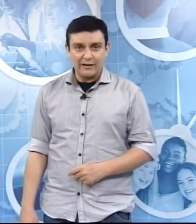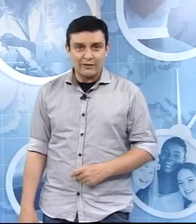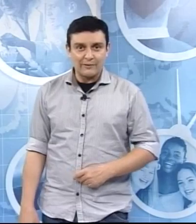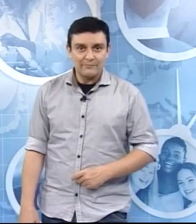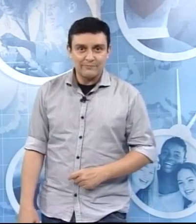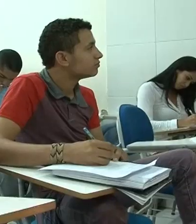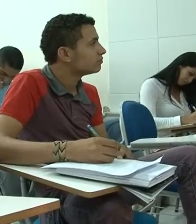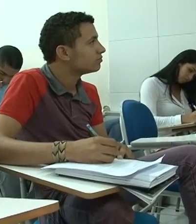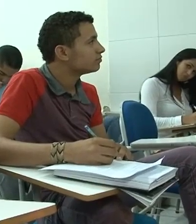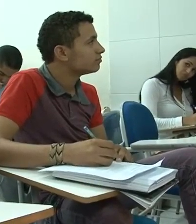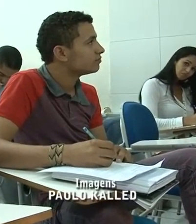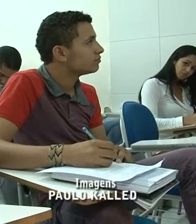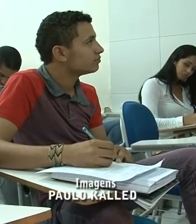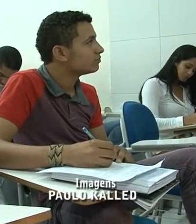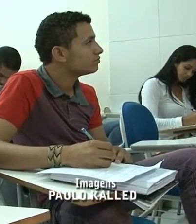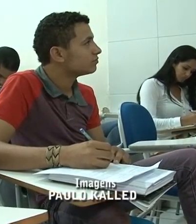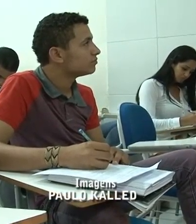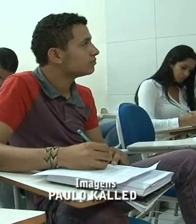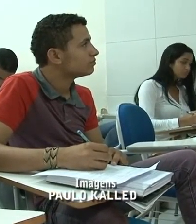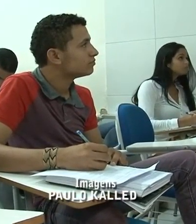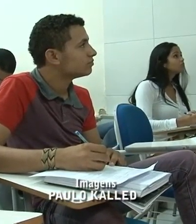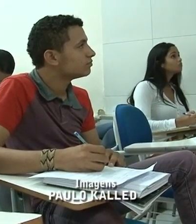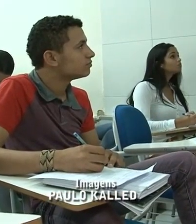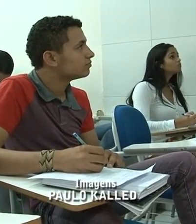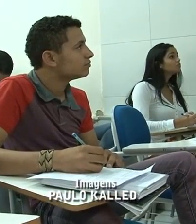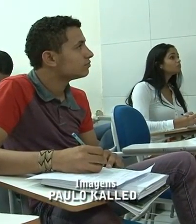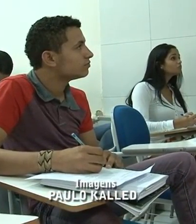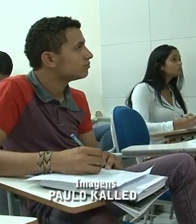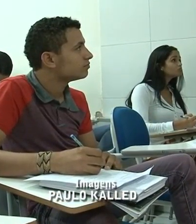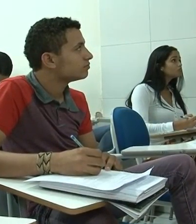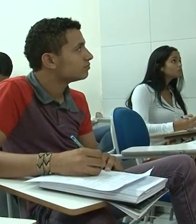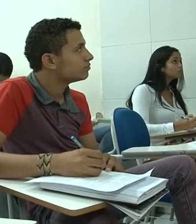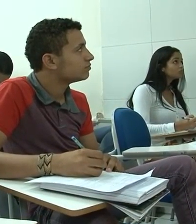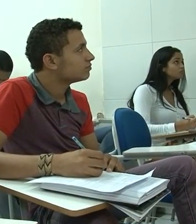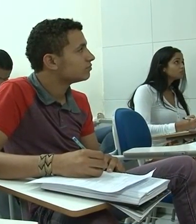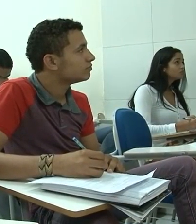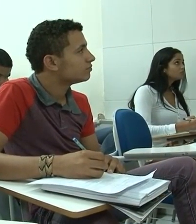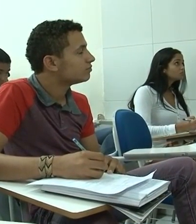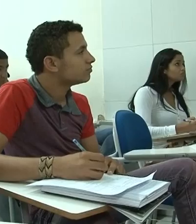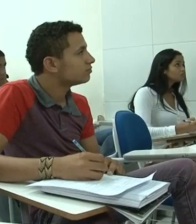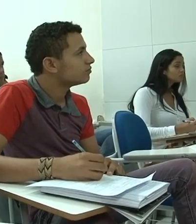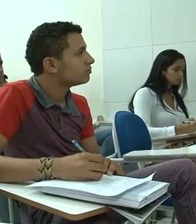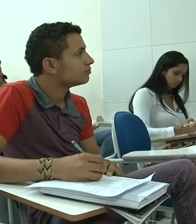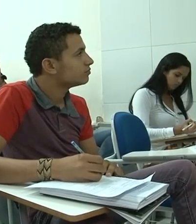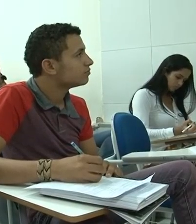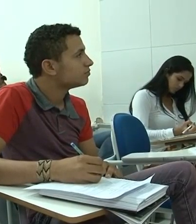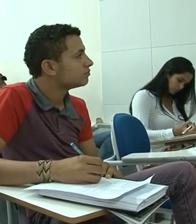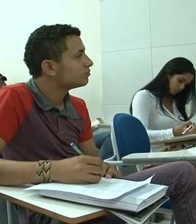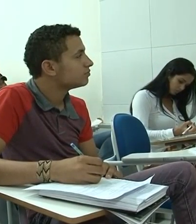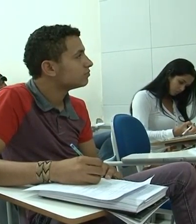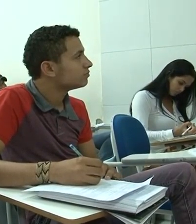agora. Gabriel sonha em ingressar na polícia e para isso está se dedicando. Há alguns meses se matriculou em um